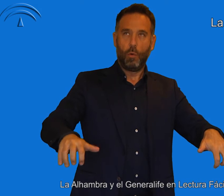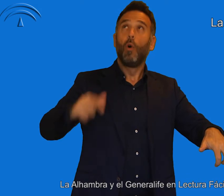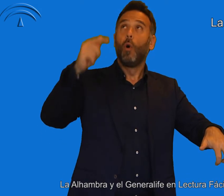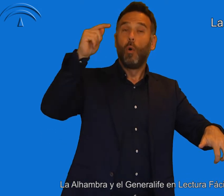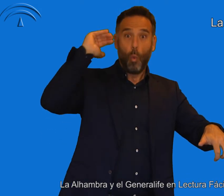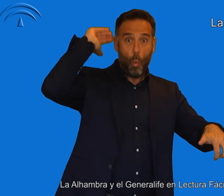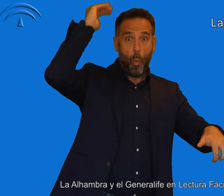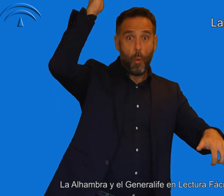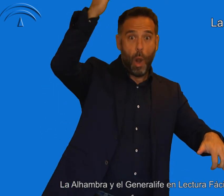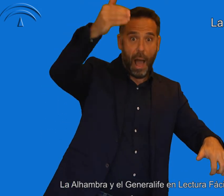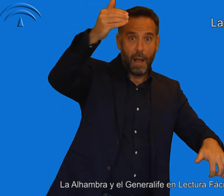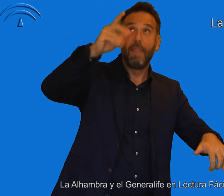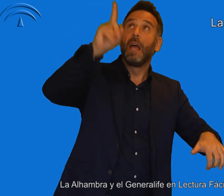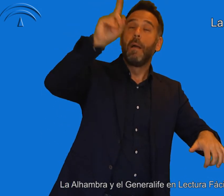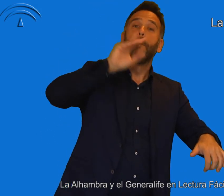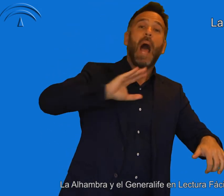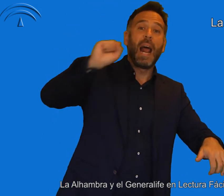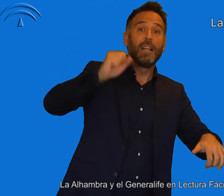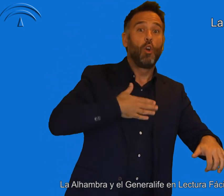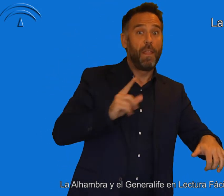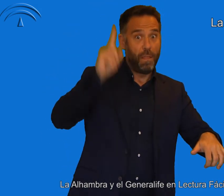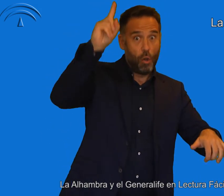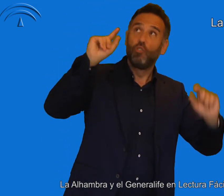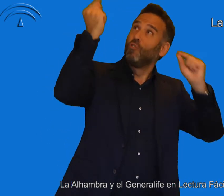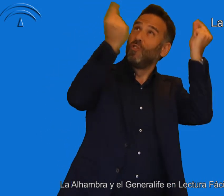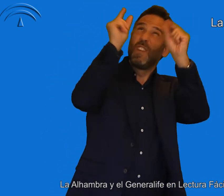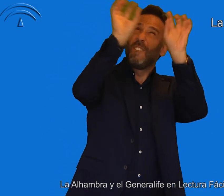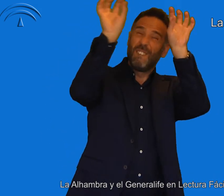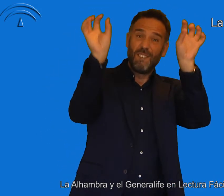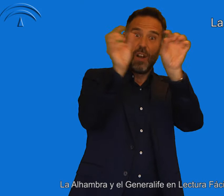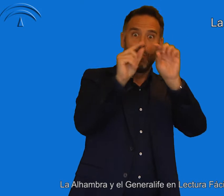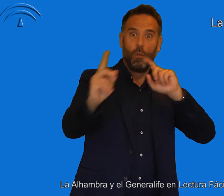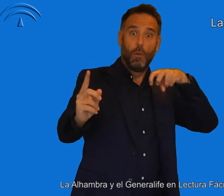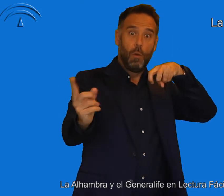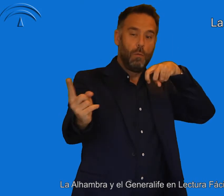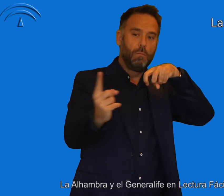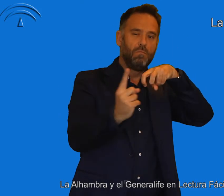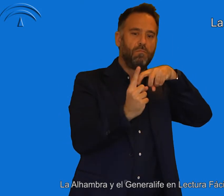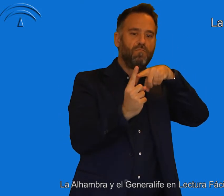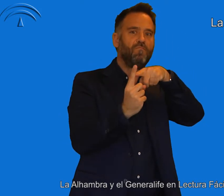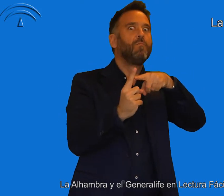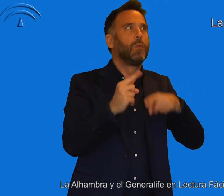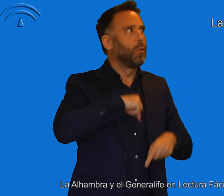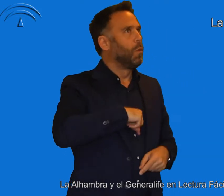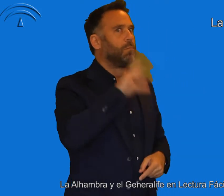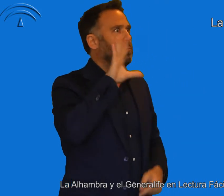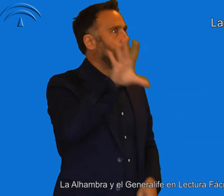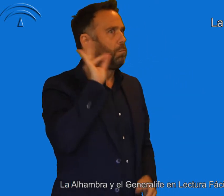El sultán sentado en el trono, debajo de la cúpula del paraíso de Alá. Todos comprendían enseguida